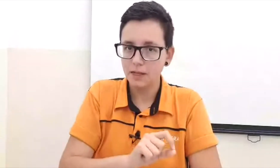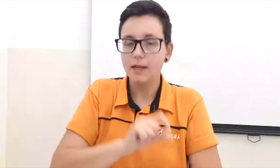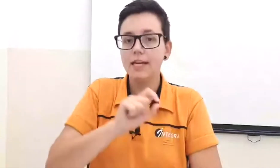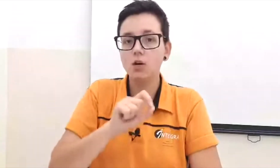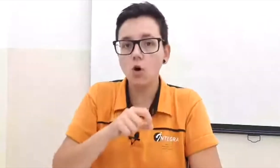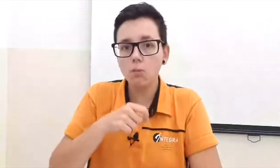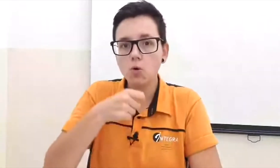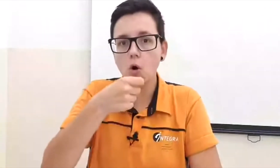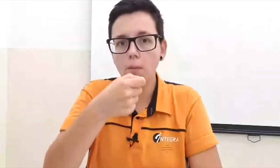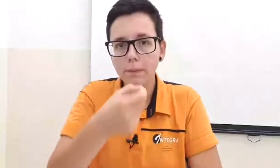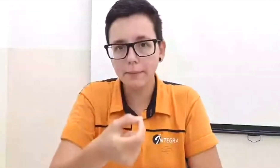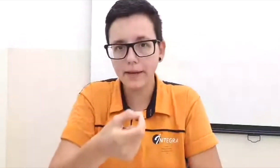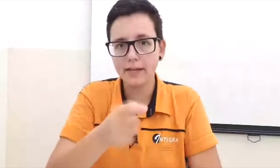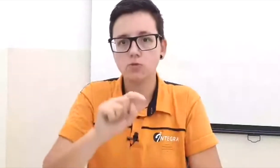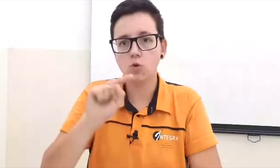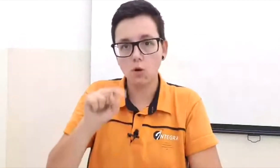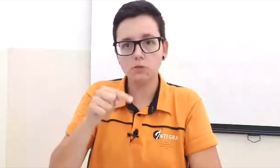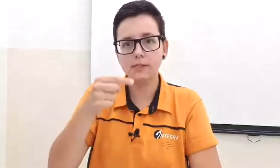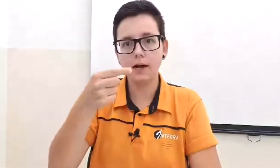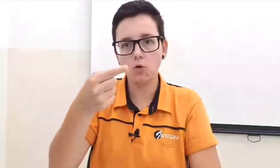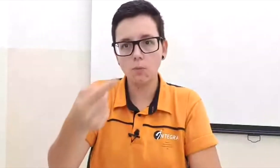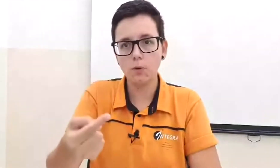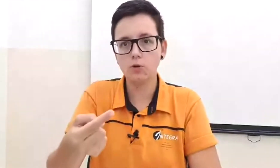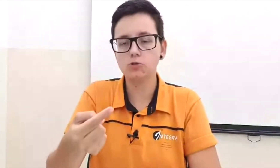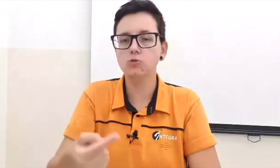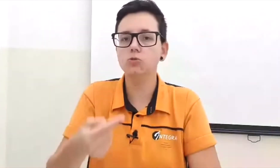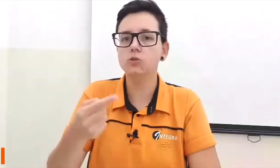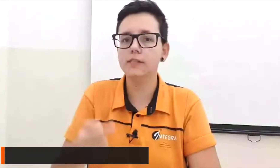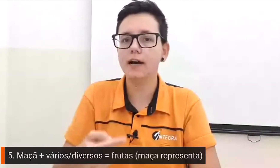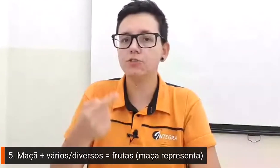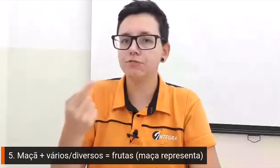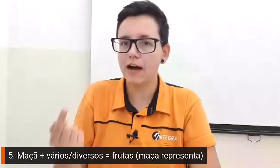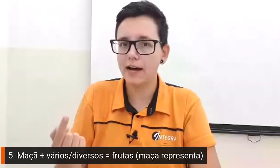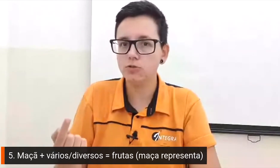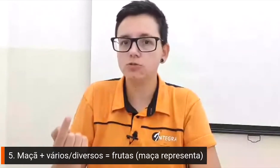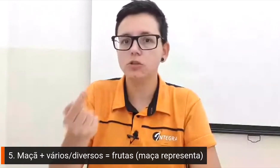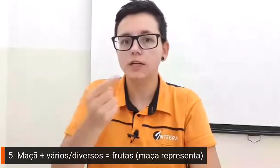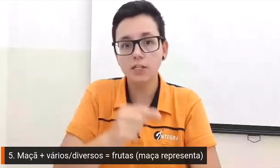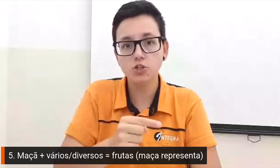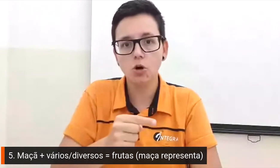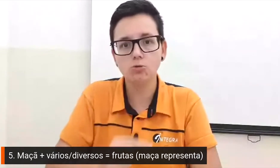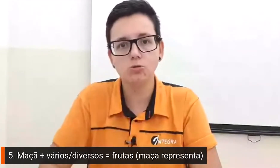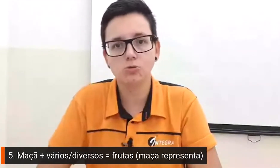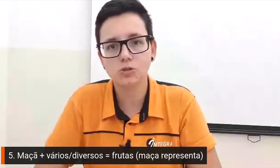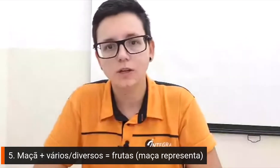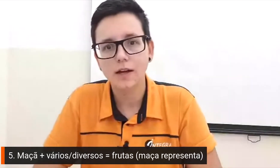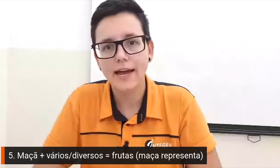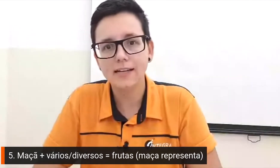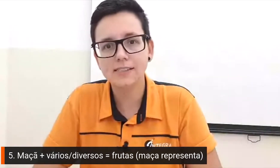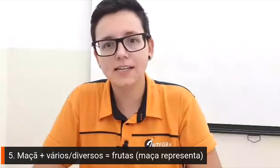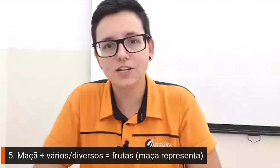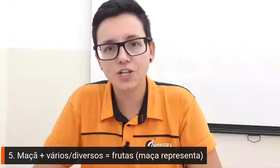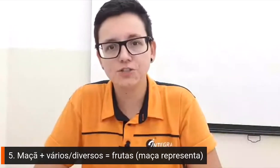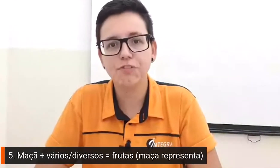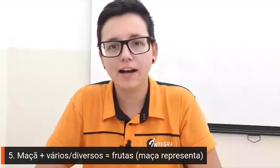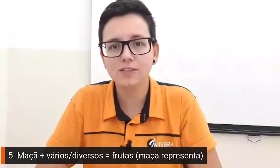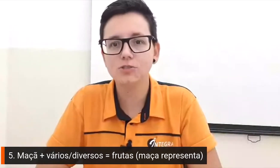e como complemento, como sinal composto, o sinal de vários e de outros. É assim que a gente faz o